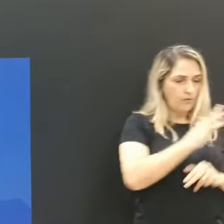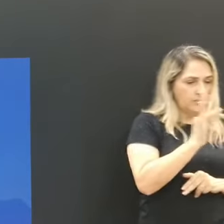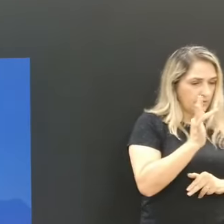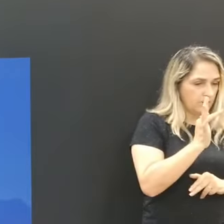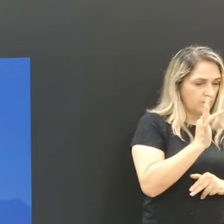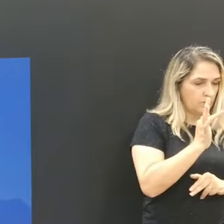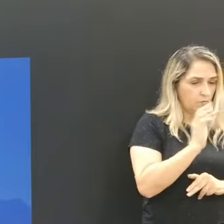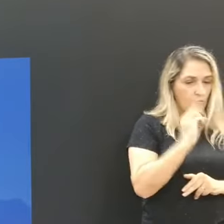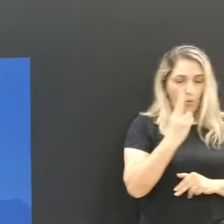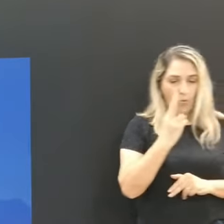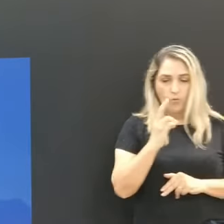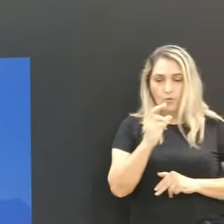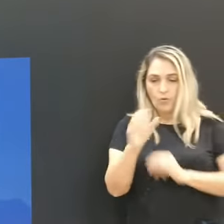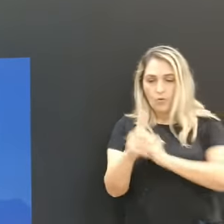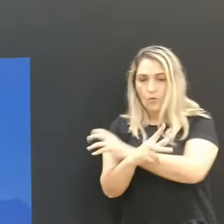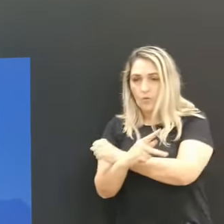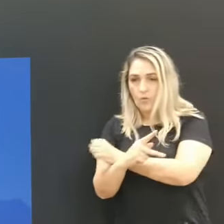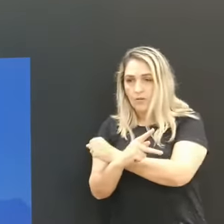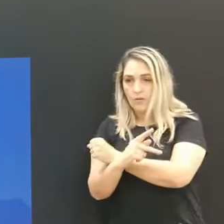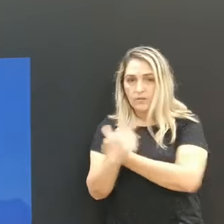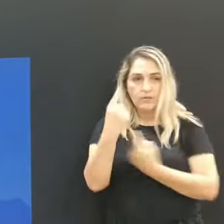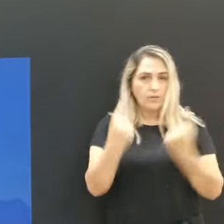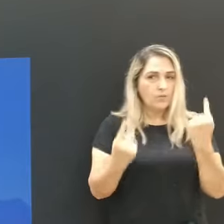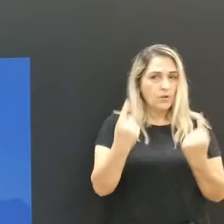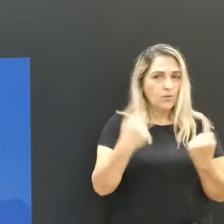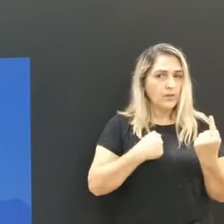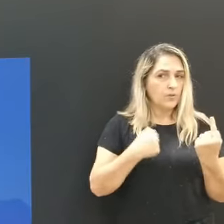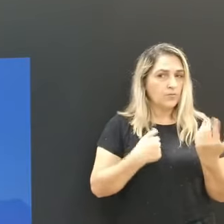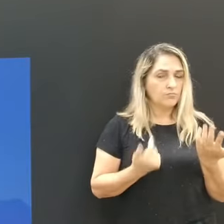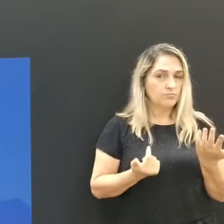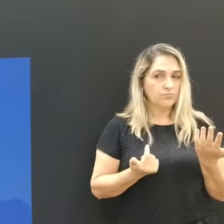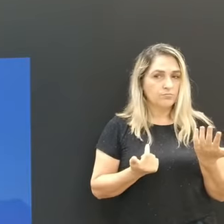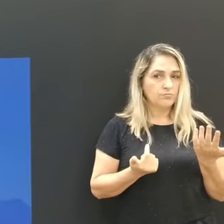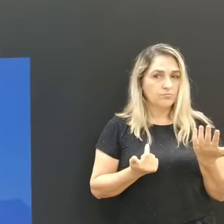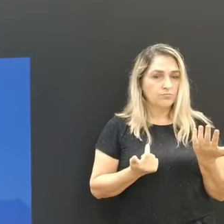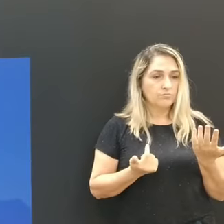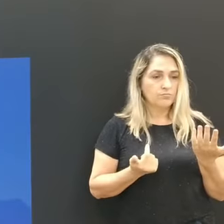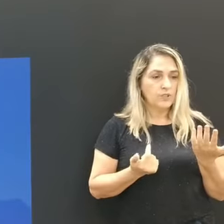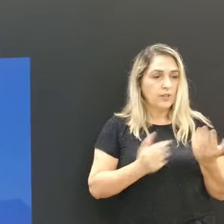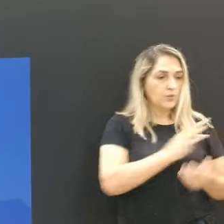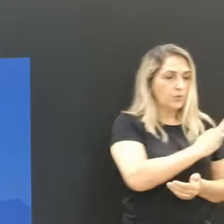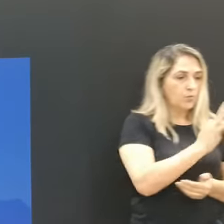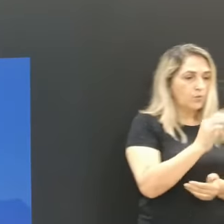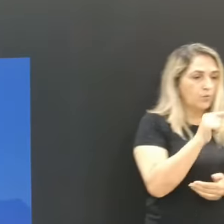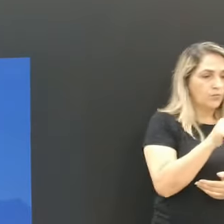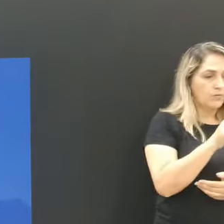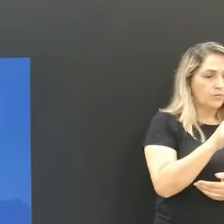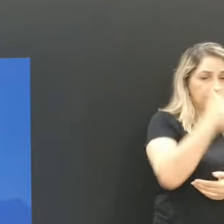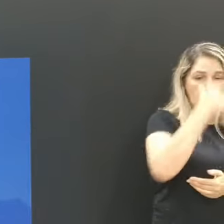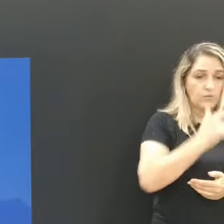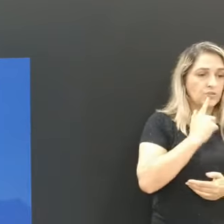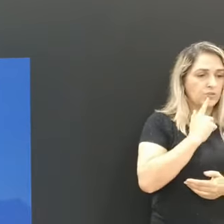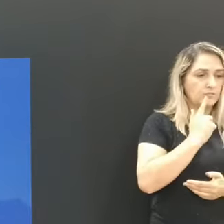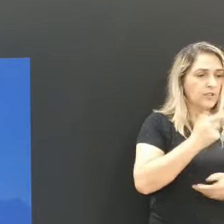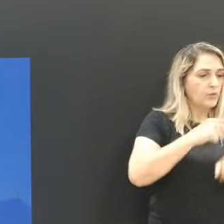nós mesmos, tá? O que eu quero? Uma vida como fariseu ou uma vida como publicano? Uma vida como fariseu,